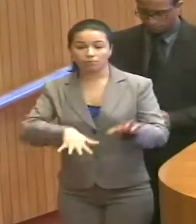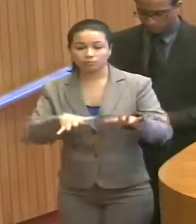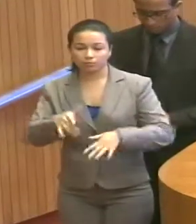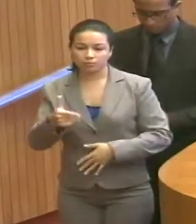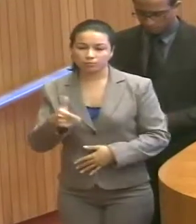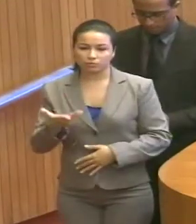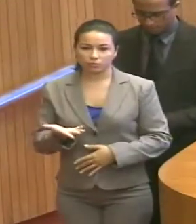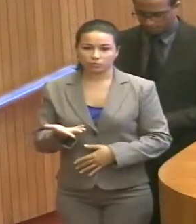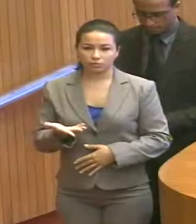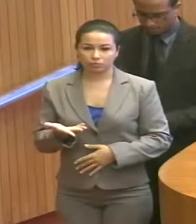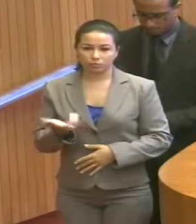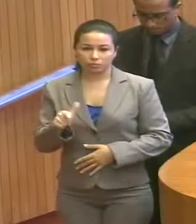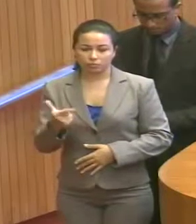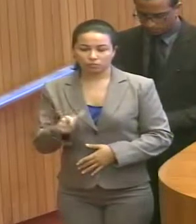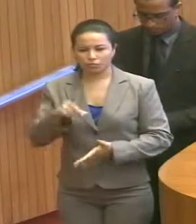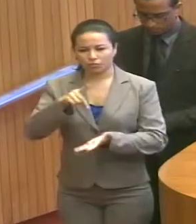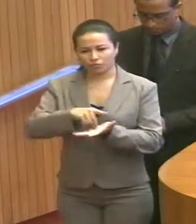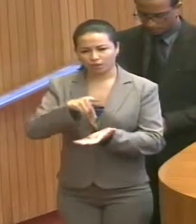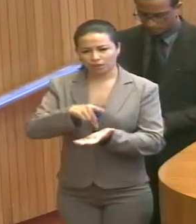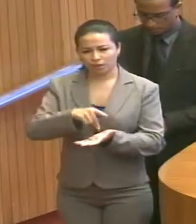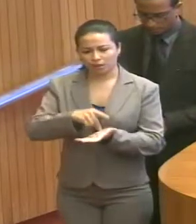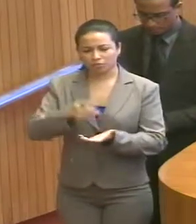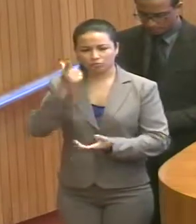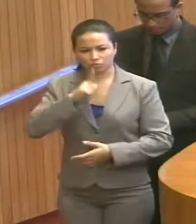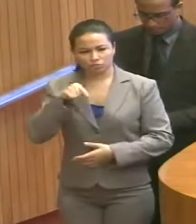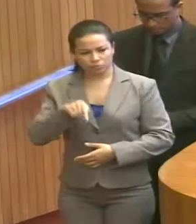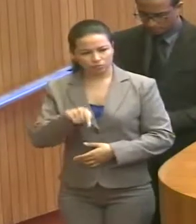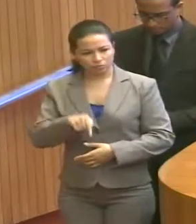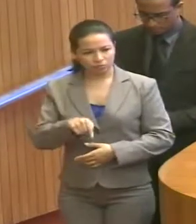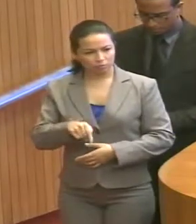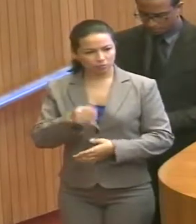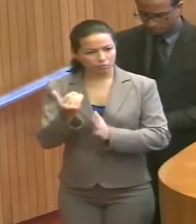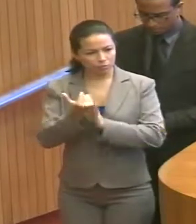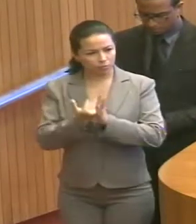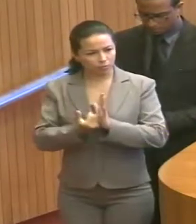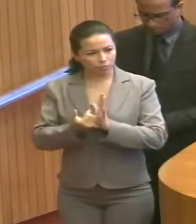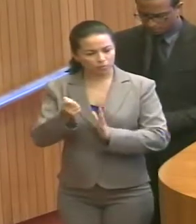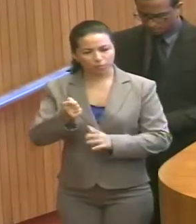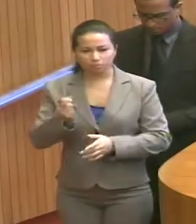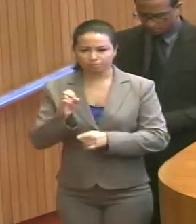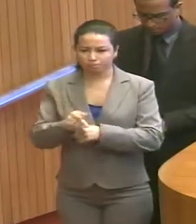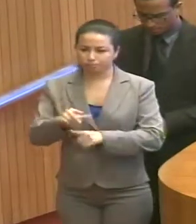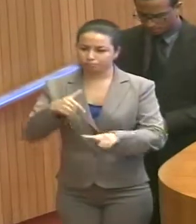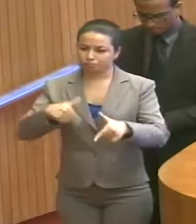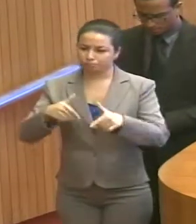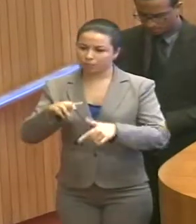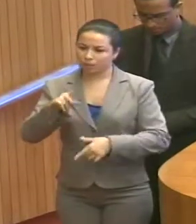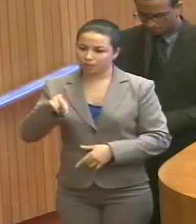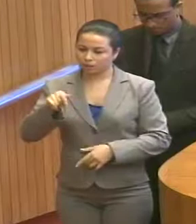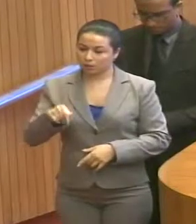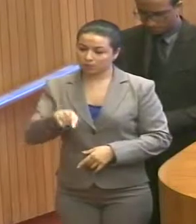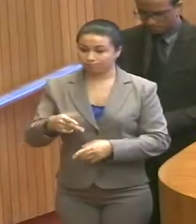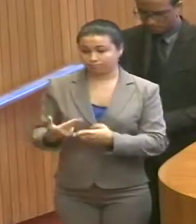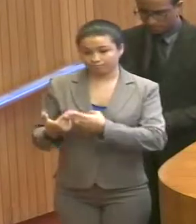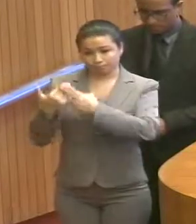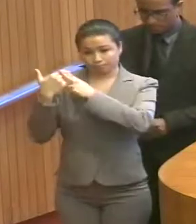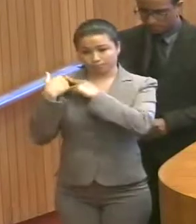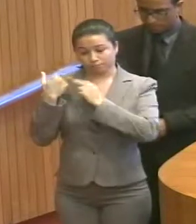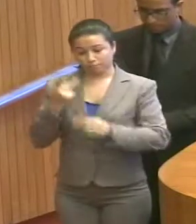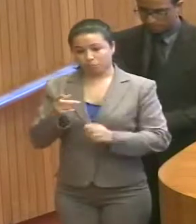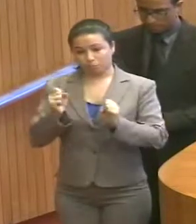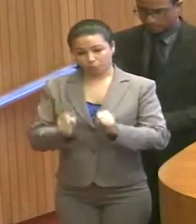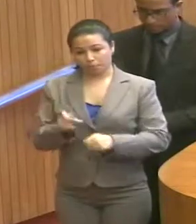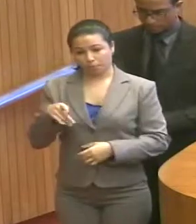não são efetivamente alcançadas por um programa de geração de emprego e renda. Daí a responsabilidade do